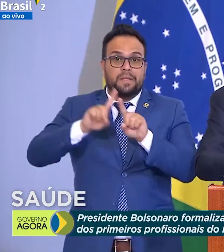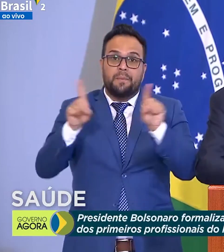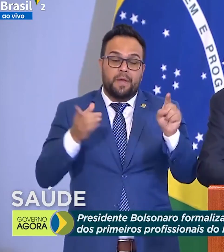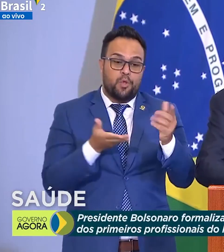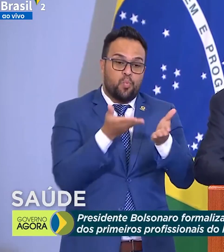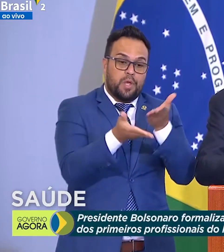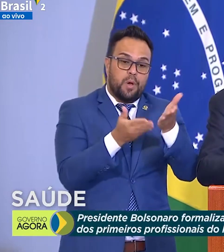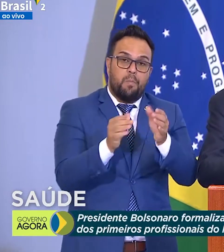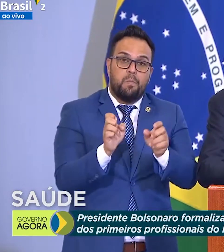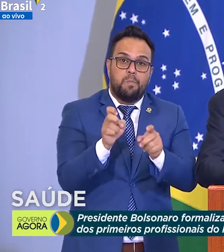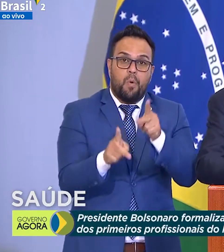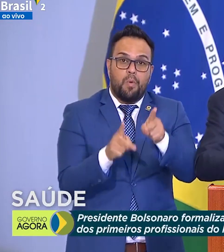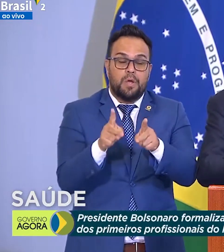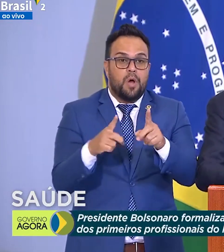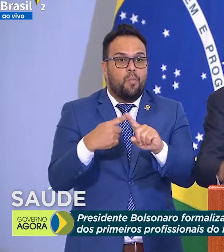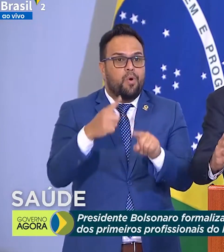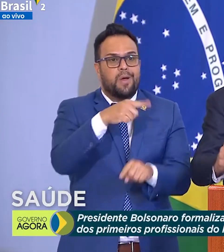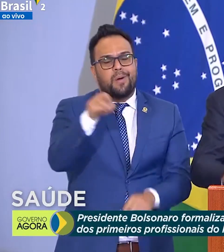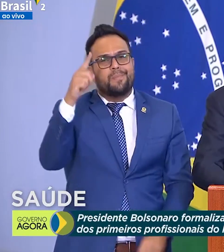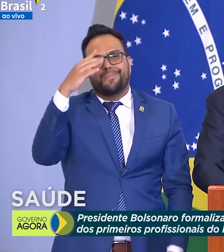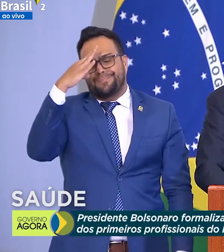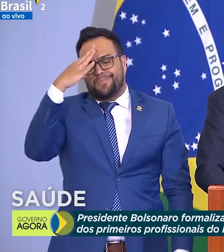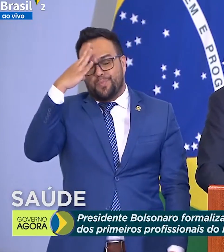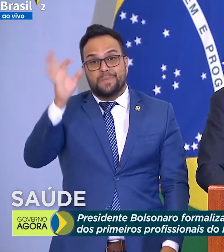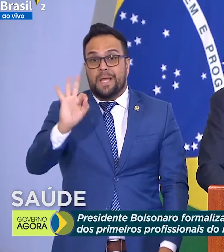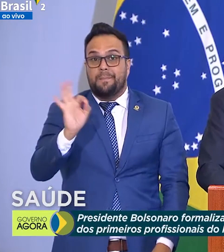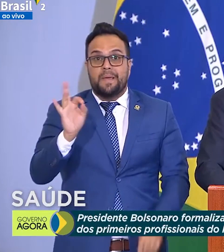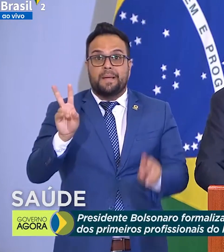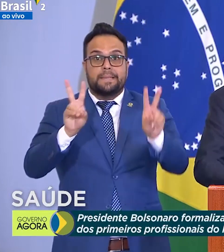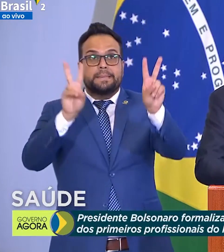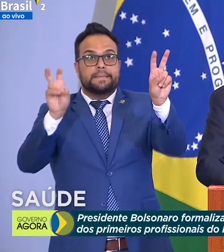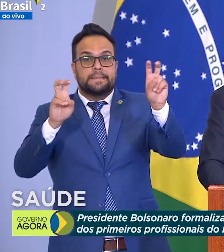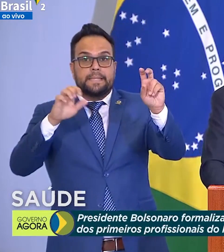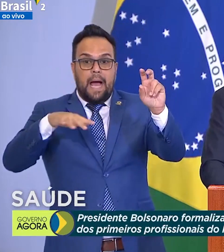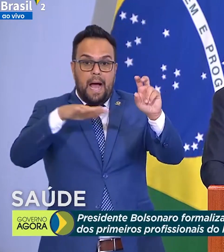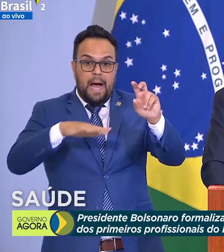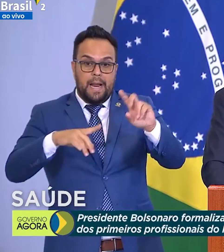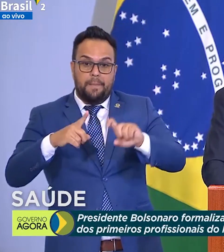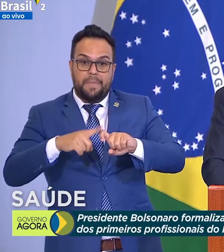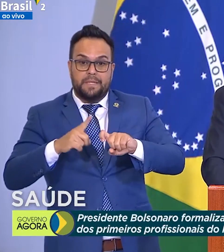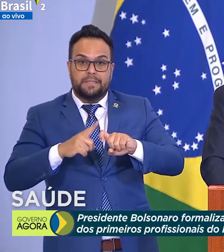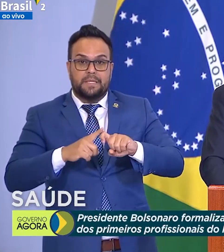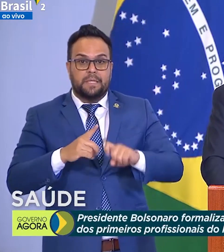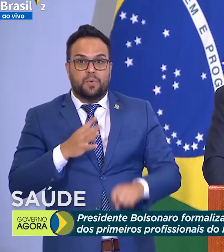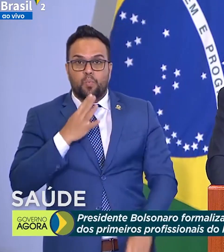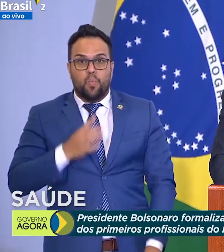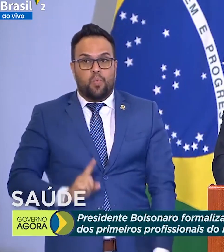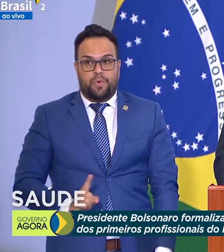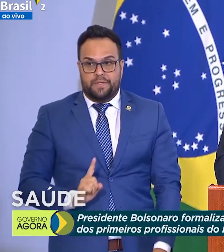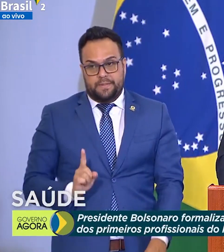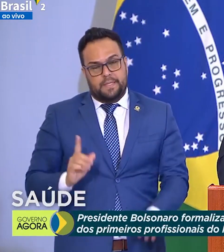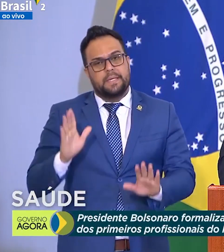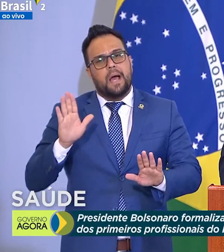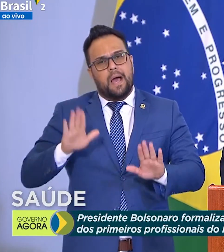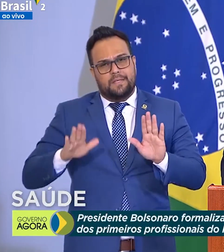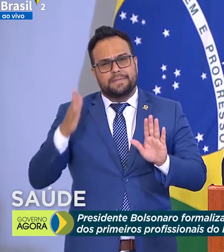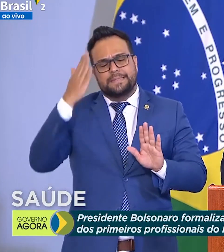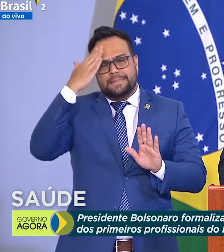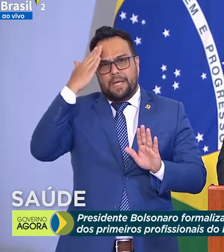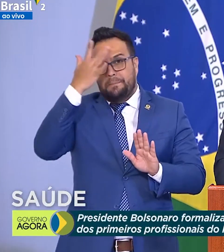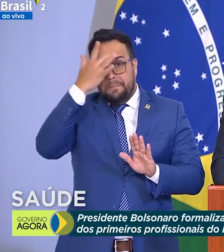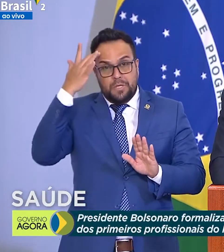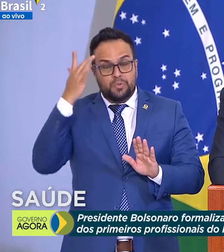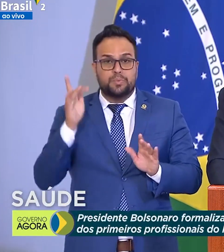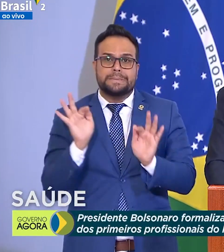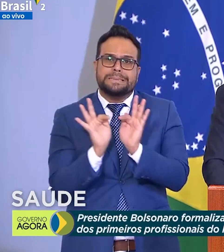porque não sabiam absolutamente nada de medicina, nada. E a gente sabe, muitas vezes, as pessoas